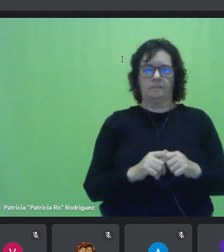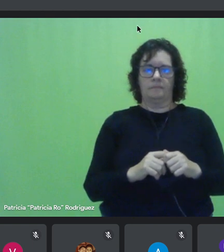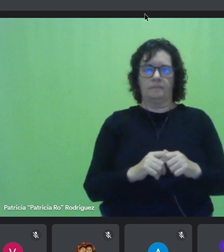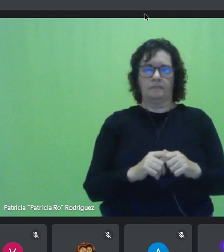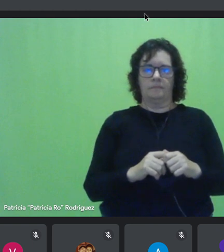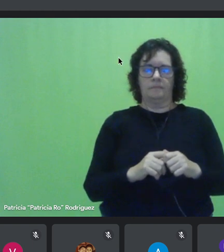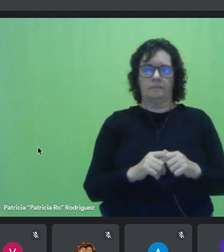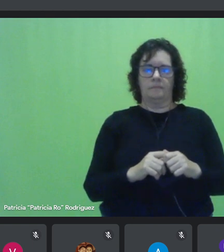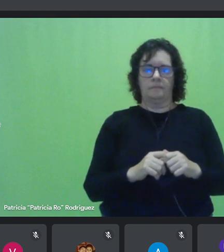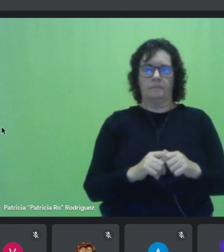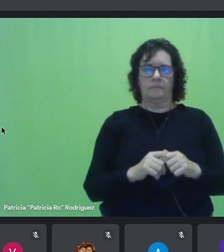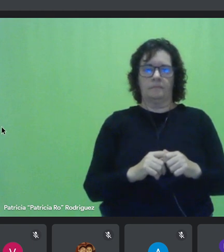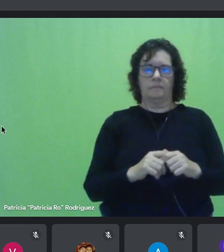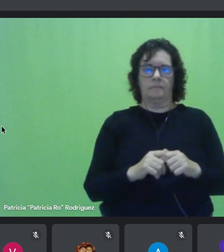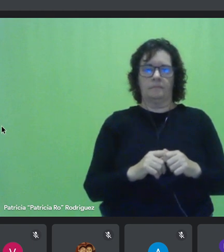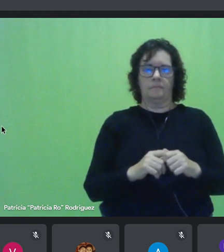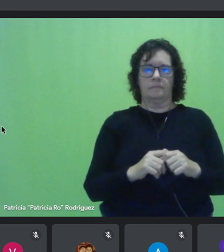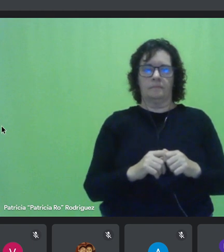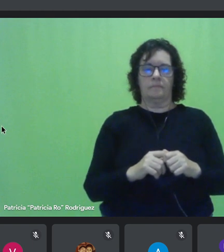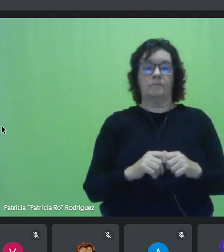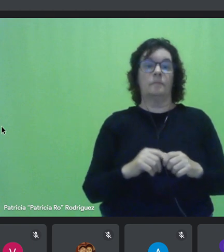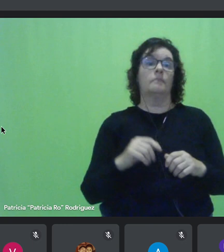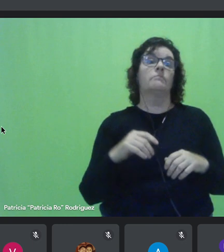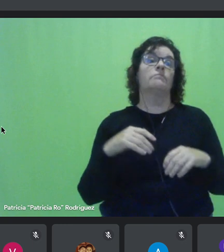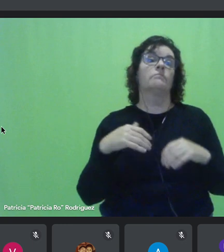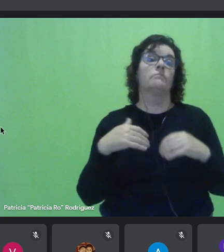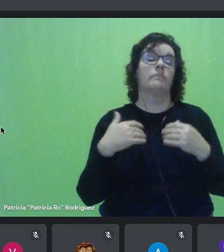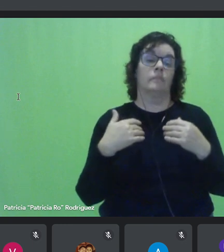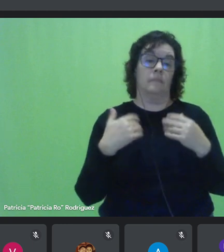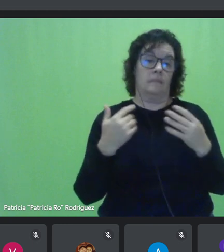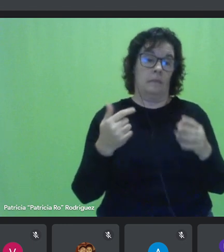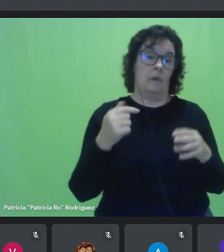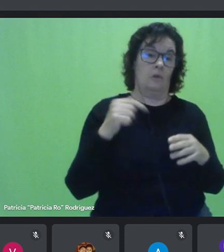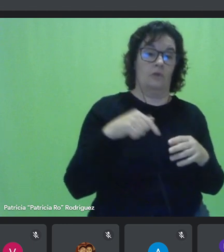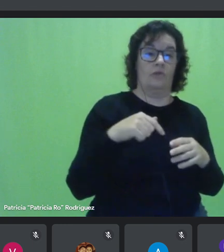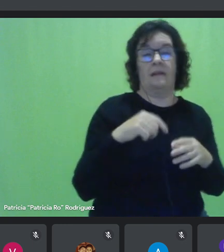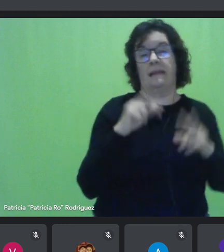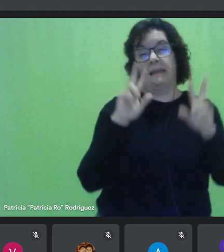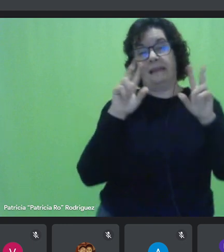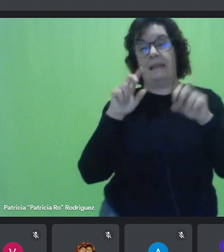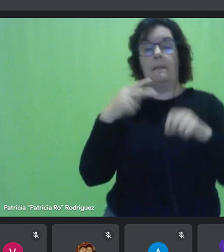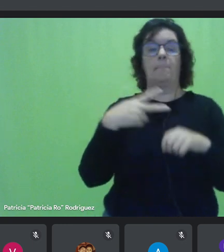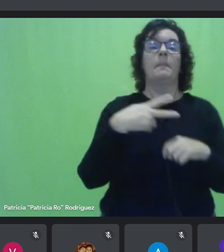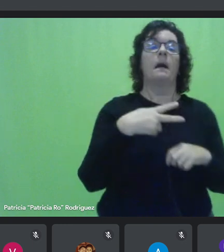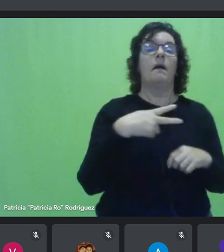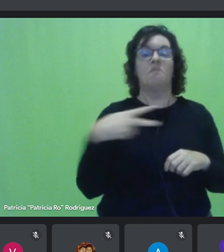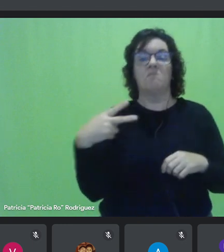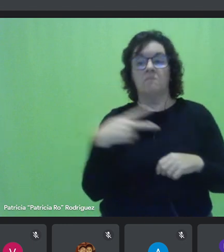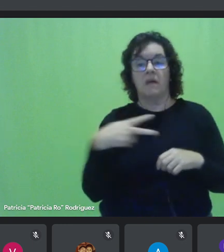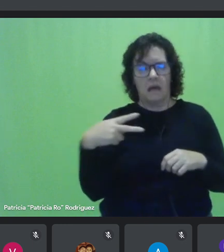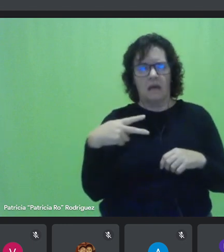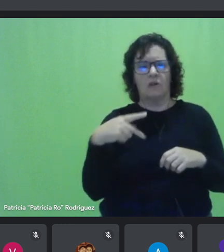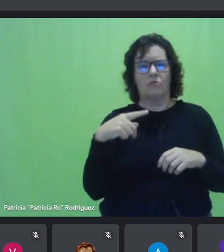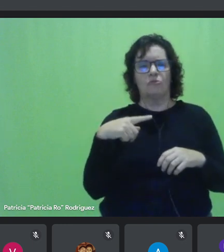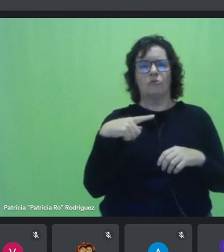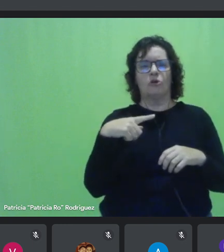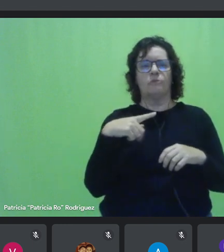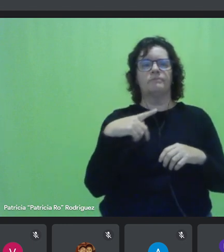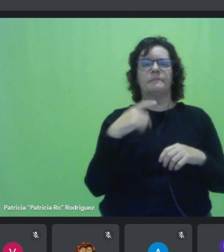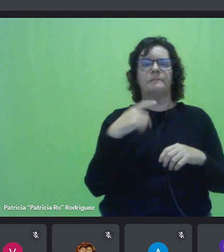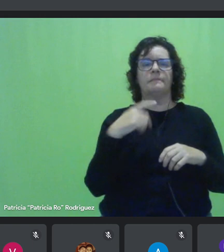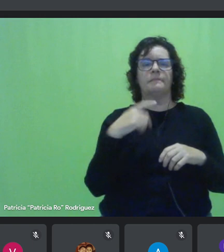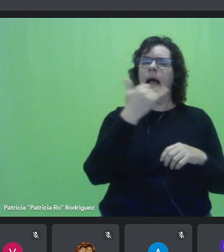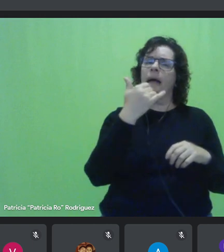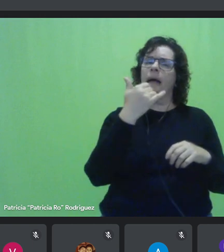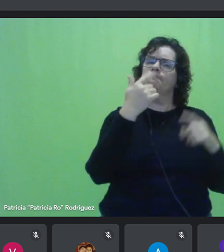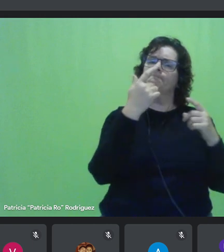Bien. Por un lado, en cuanto a los verbos, vamos a ver que hay distintos verbos,